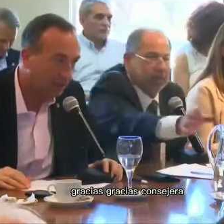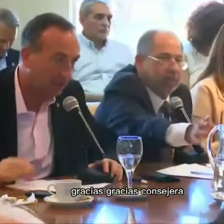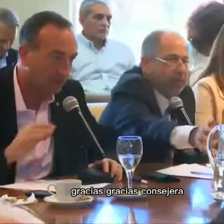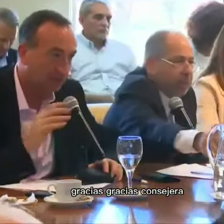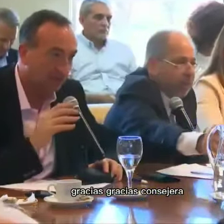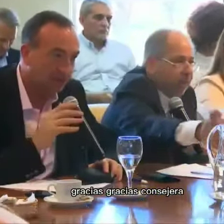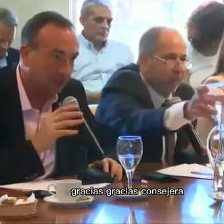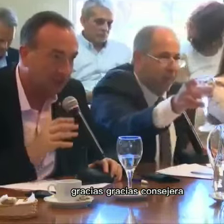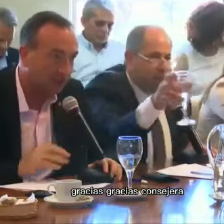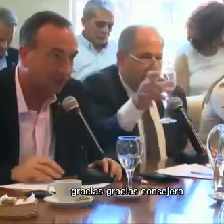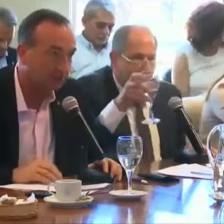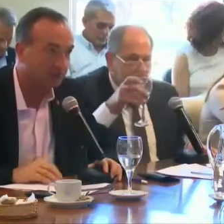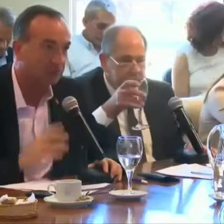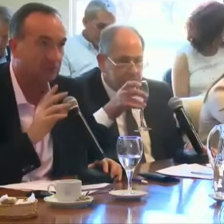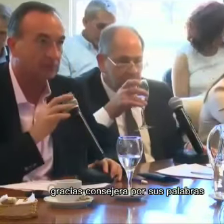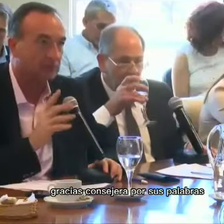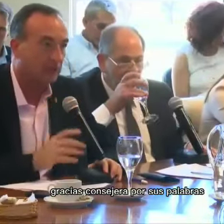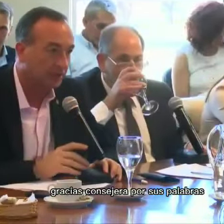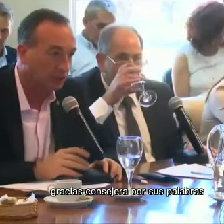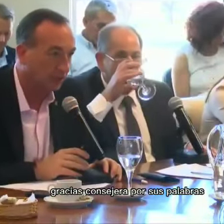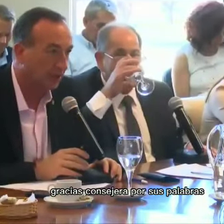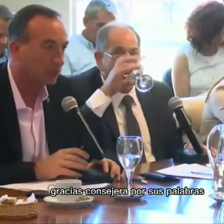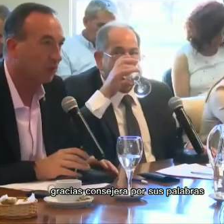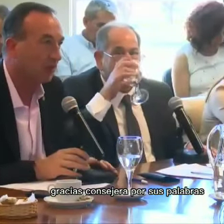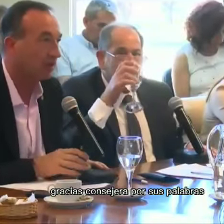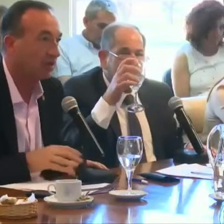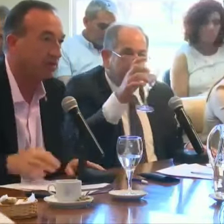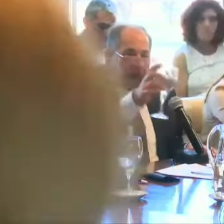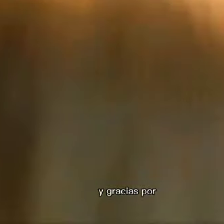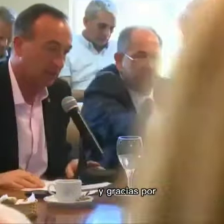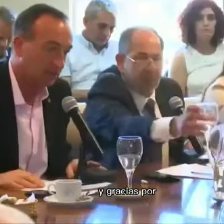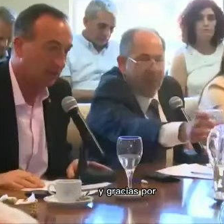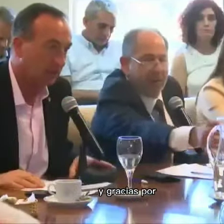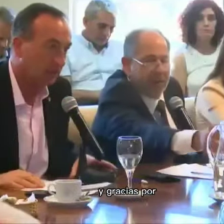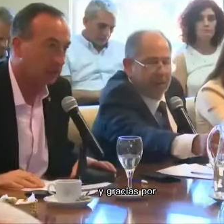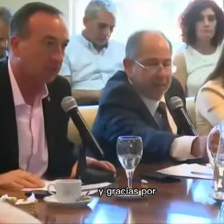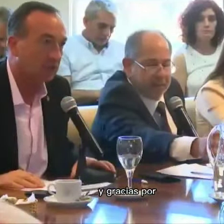Gracias, gracias consejera. Gracias consejera por sus palabras y gracias por